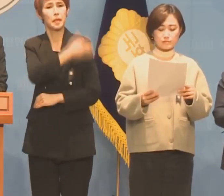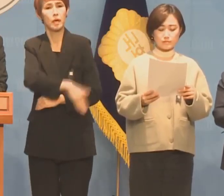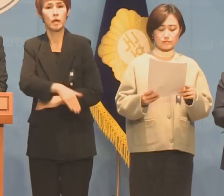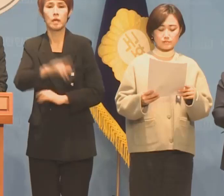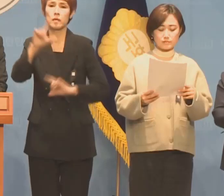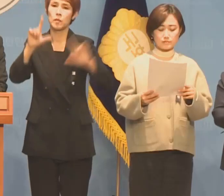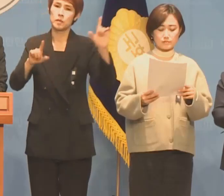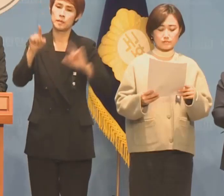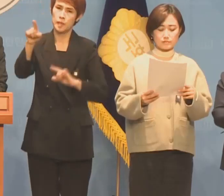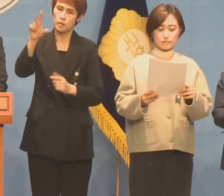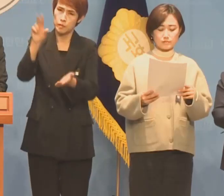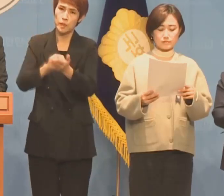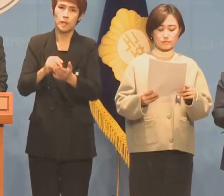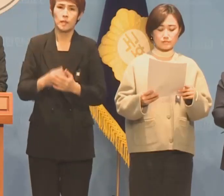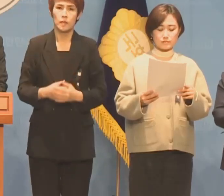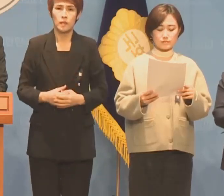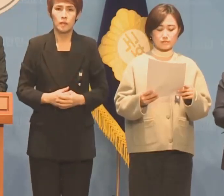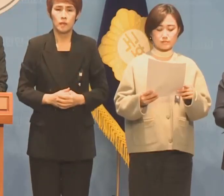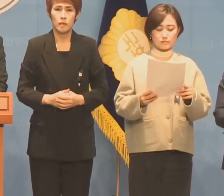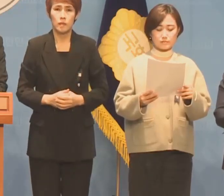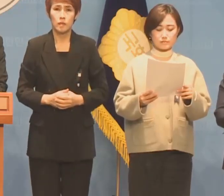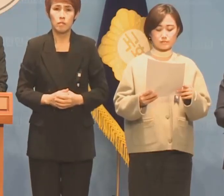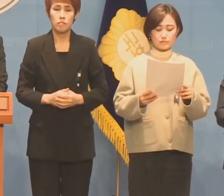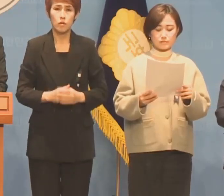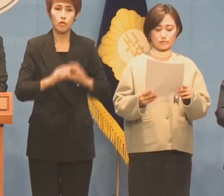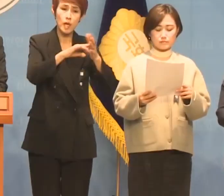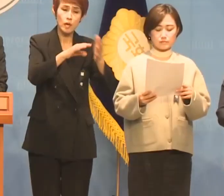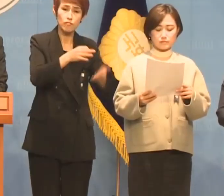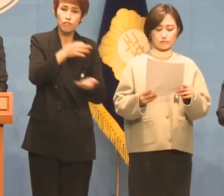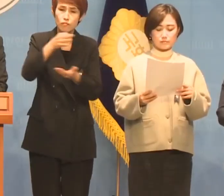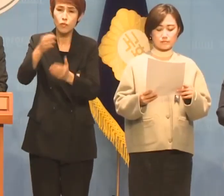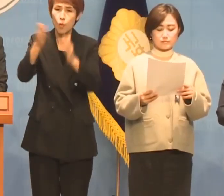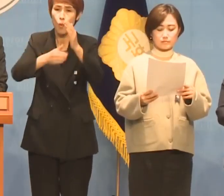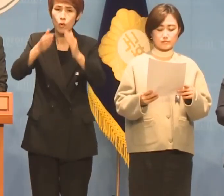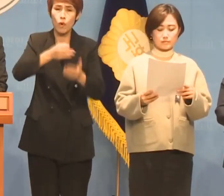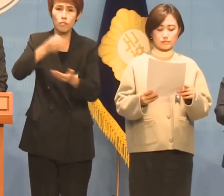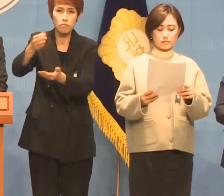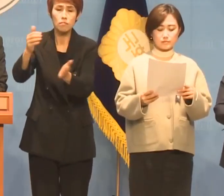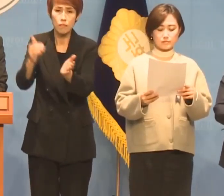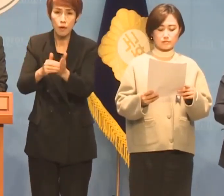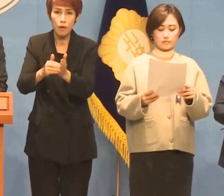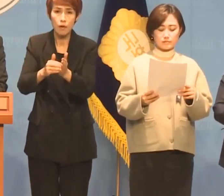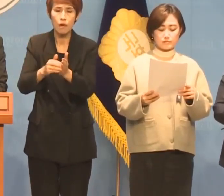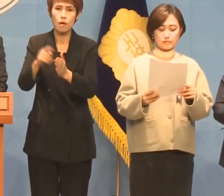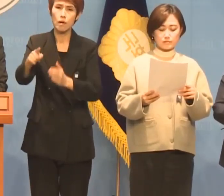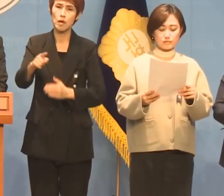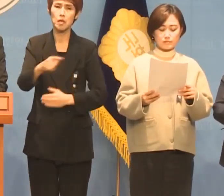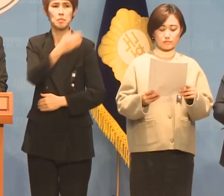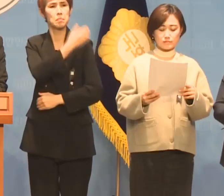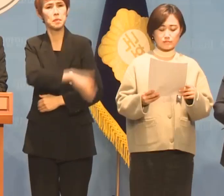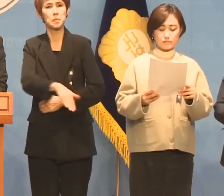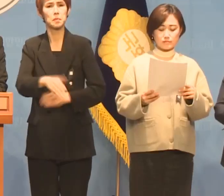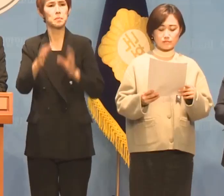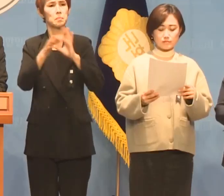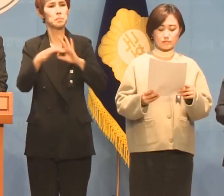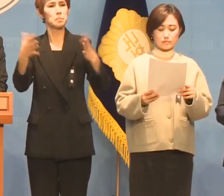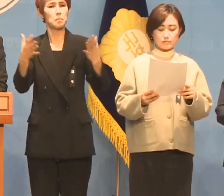태도를 보였다는 점입니다. 국민의 세금으로 운영되는 이러한 무책임한 자세를 보이는